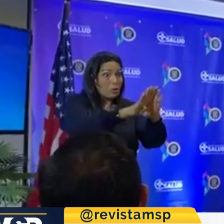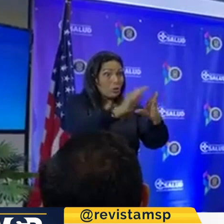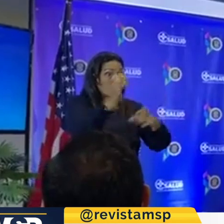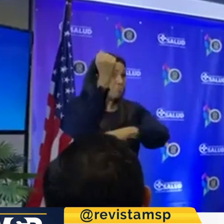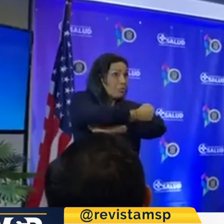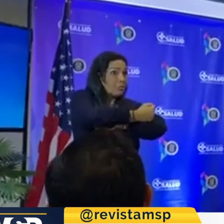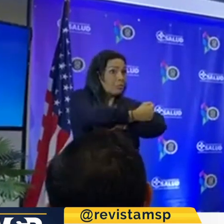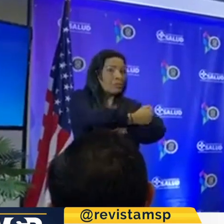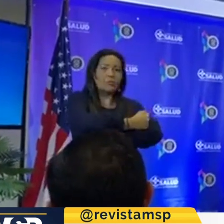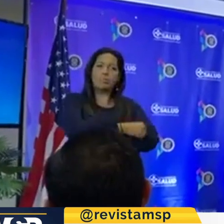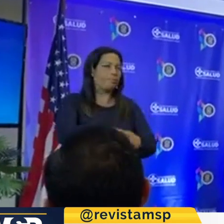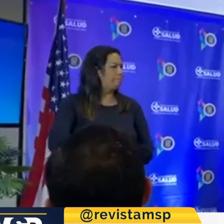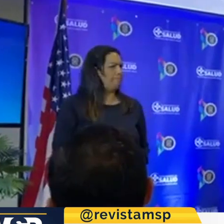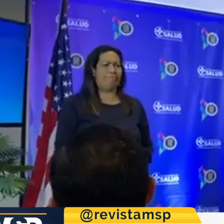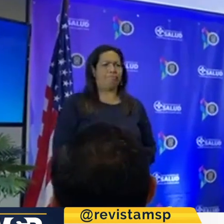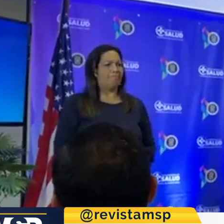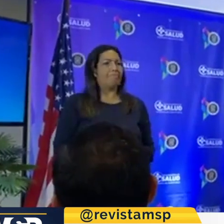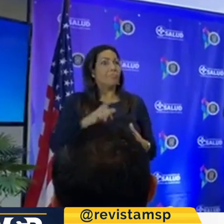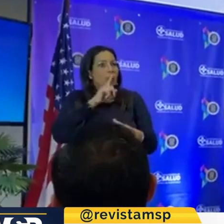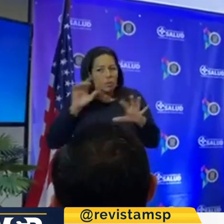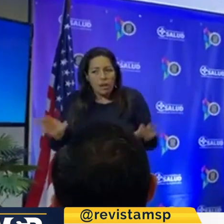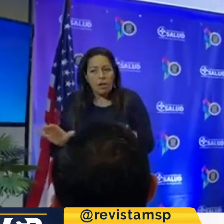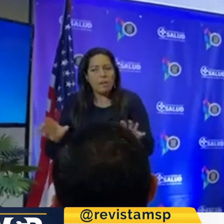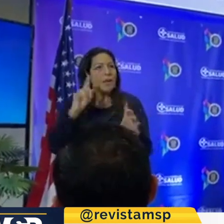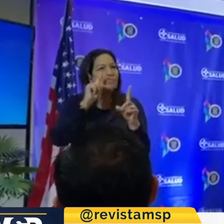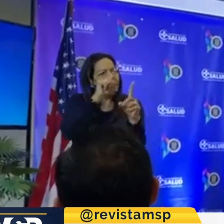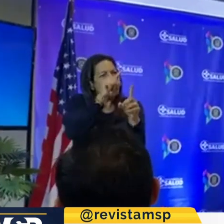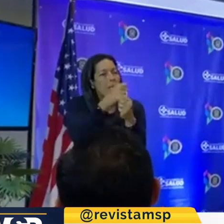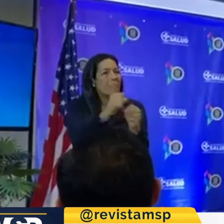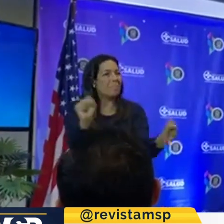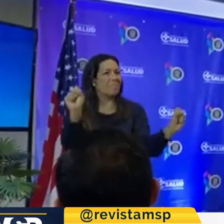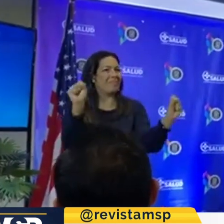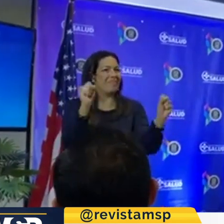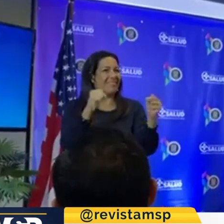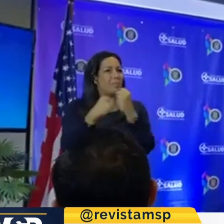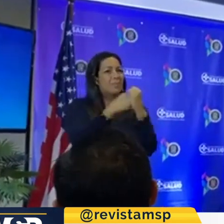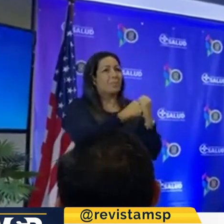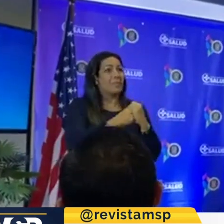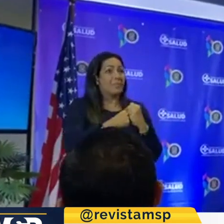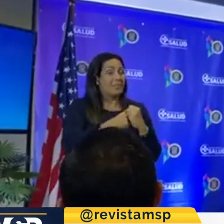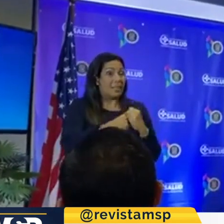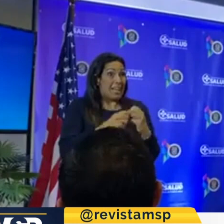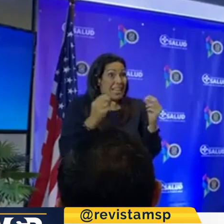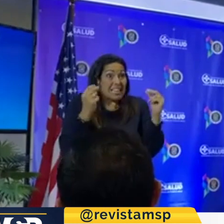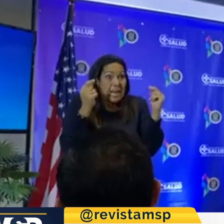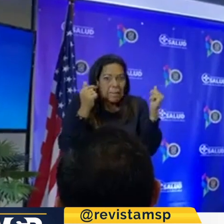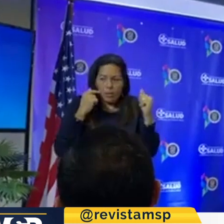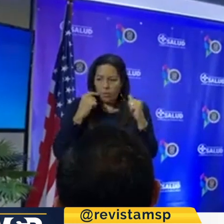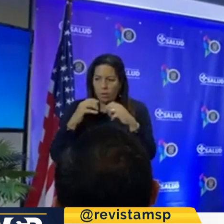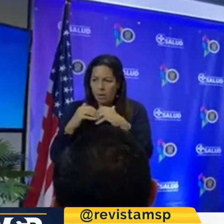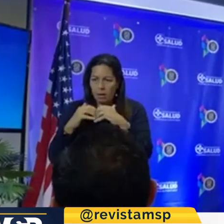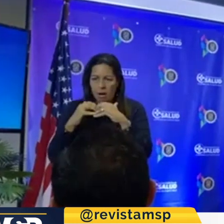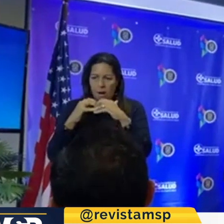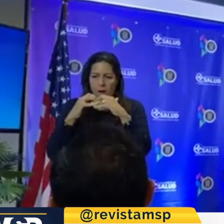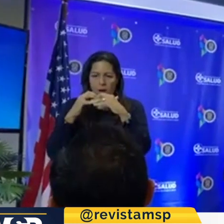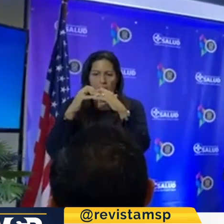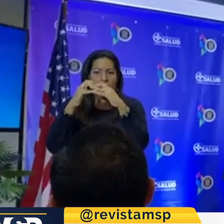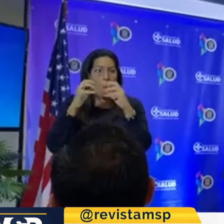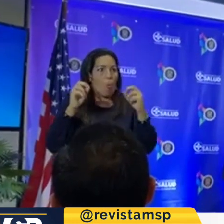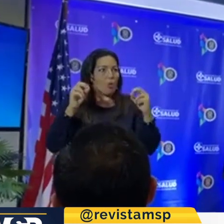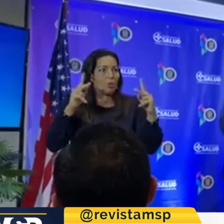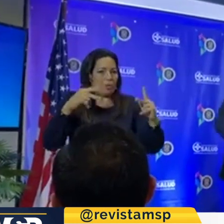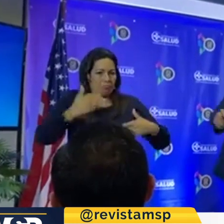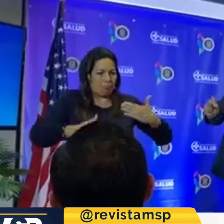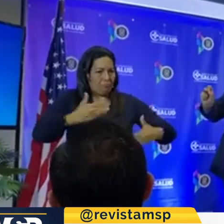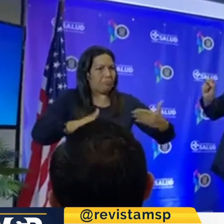con miras a proteger la población de Puerto Rico y para rápidamente, tan pronto nosotros tengamos una oportunidad y desarrollemos unas